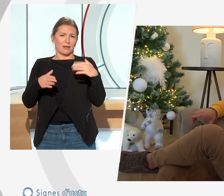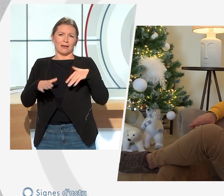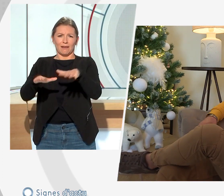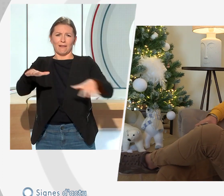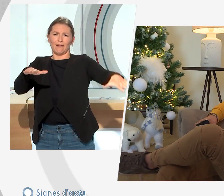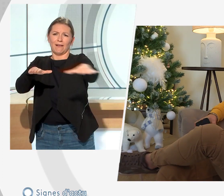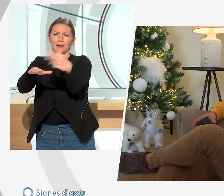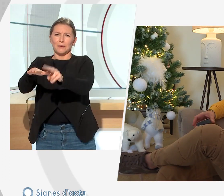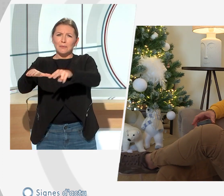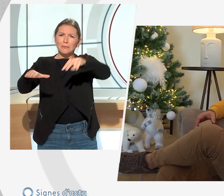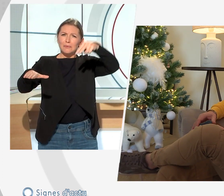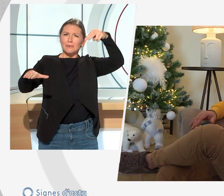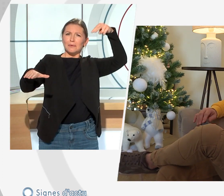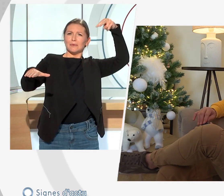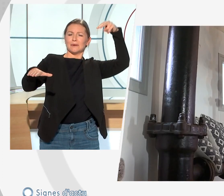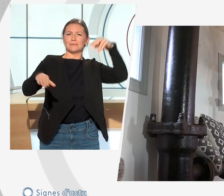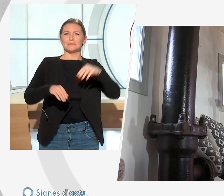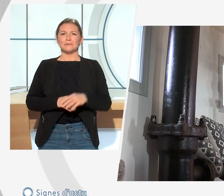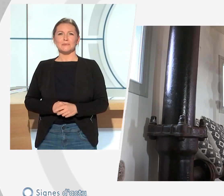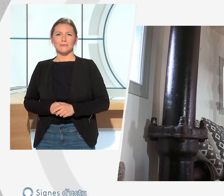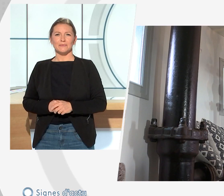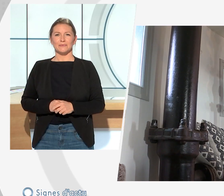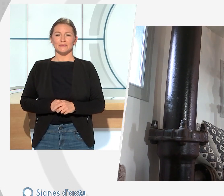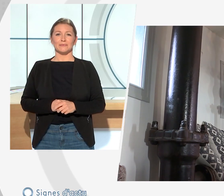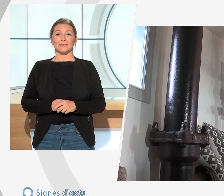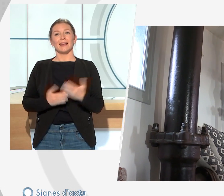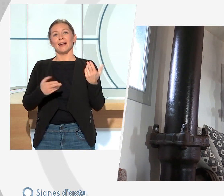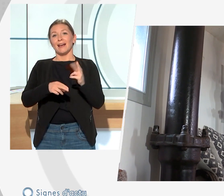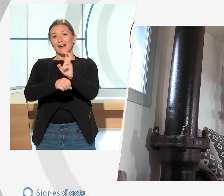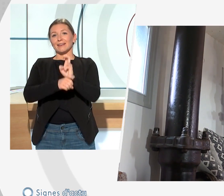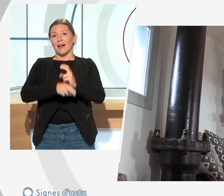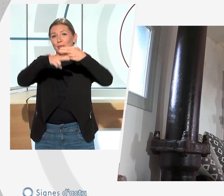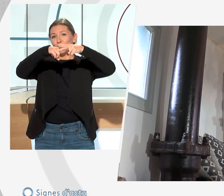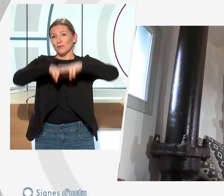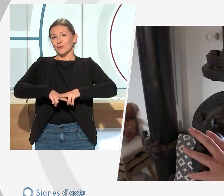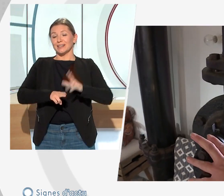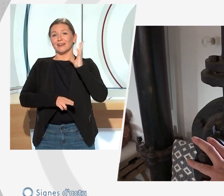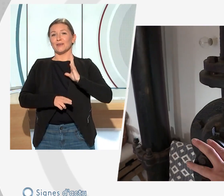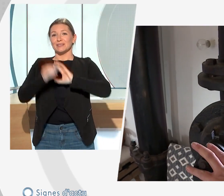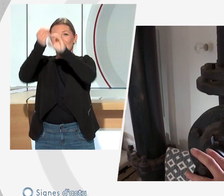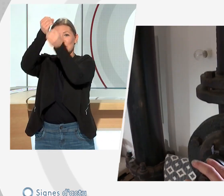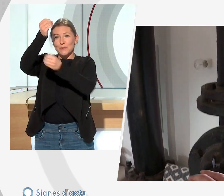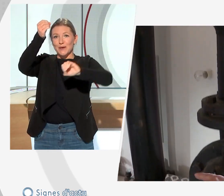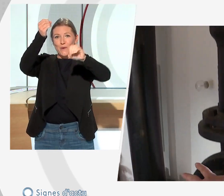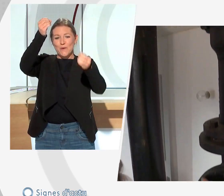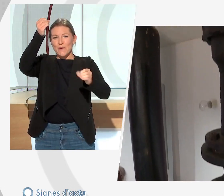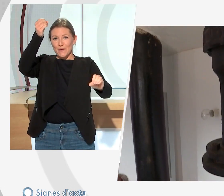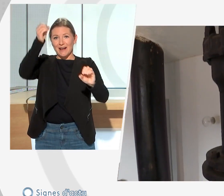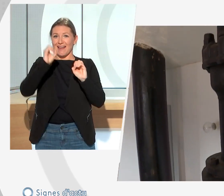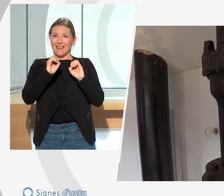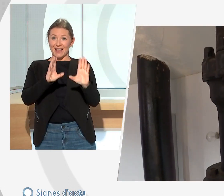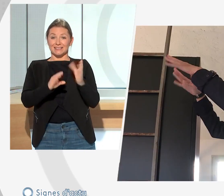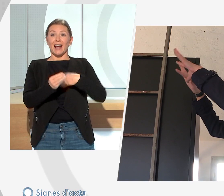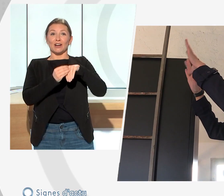monde. On est bien au château. Dernier vestige du passé industriel du monument, cette tuyauterie restée dans son